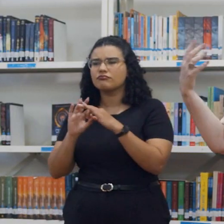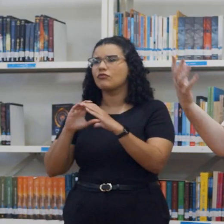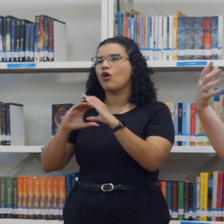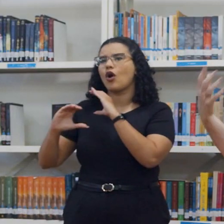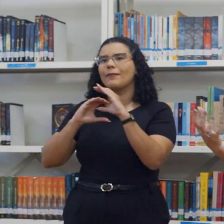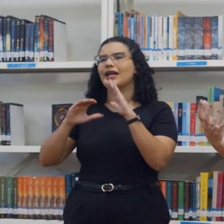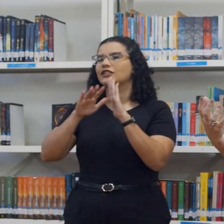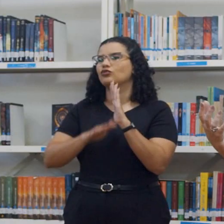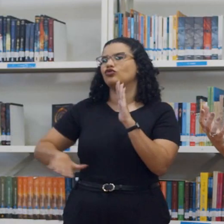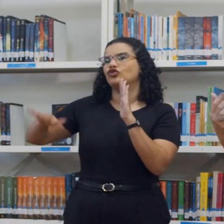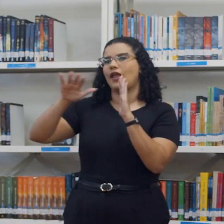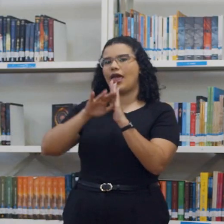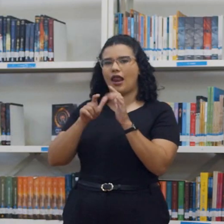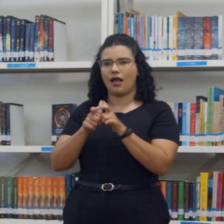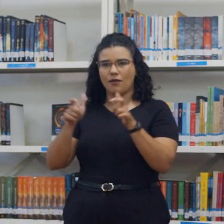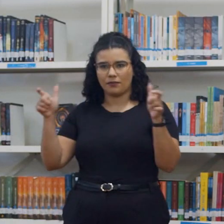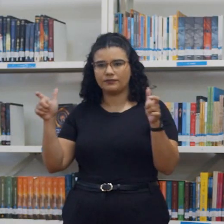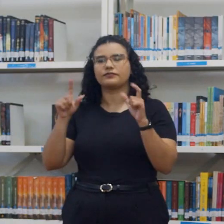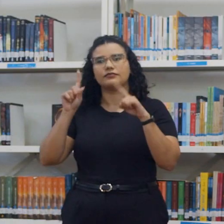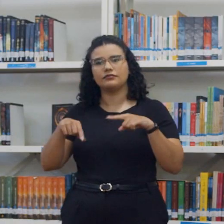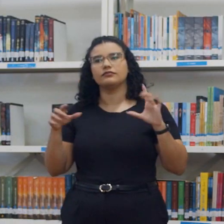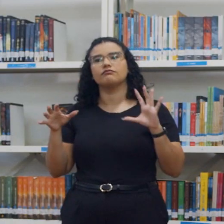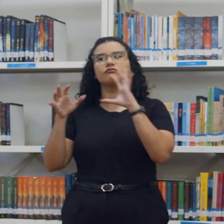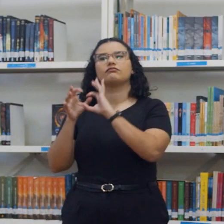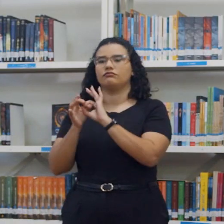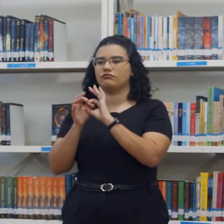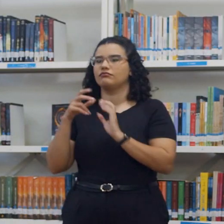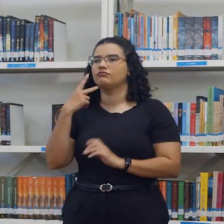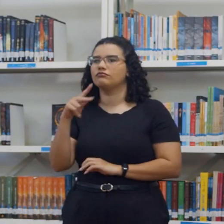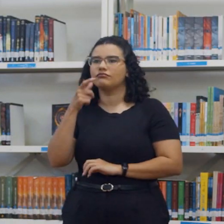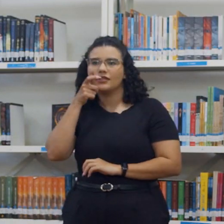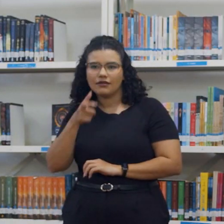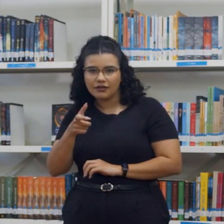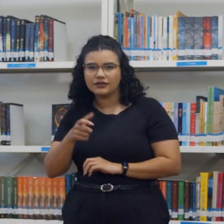comunicação mais geral, mais ampla, que é ligado diretamente com o interesse.